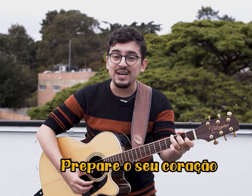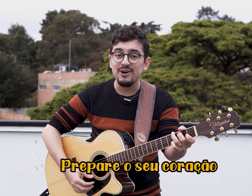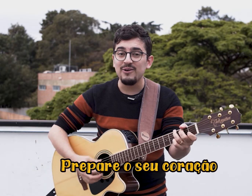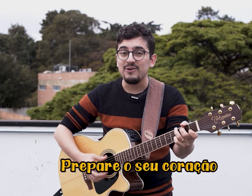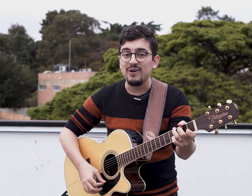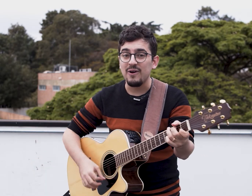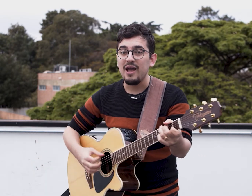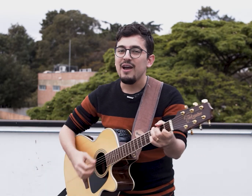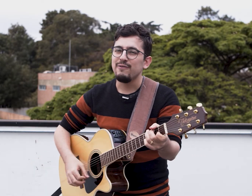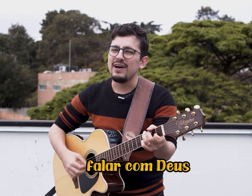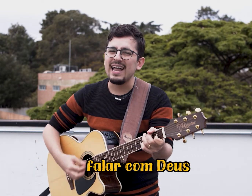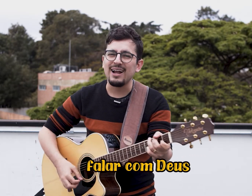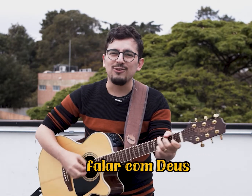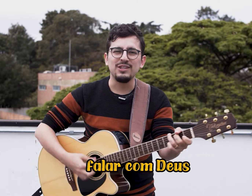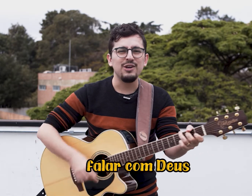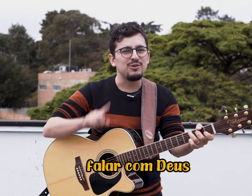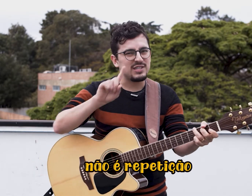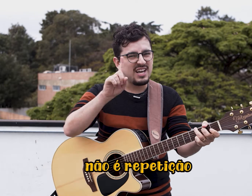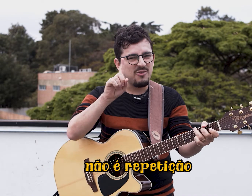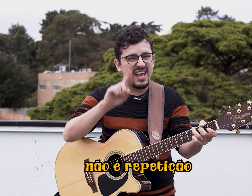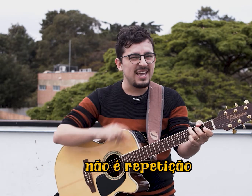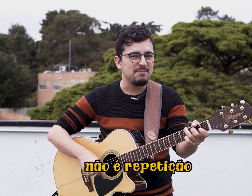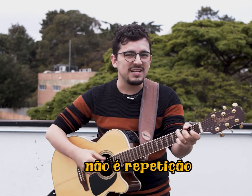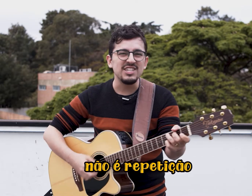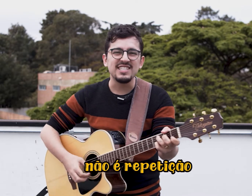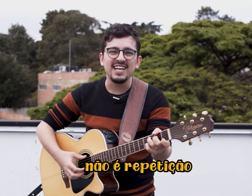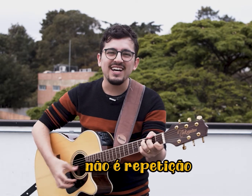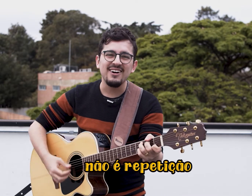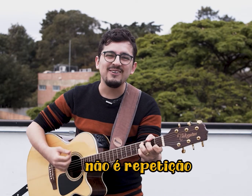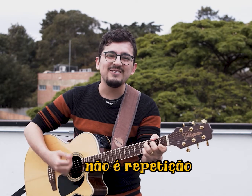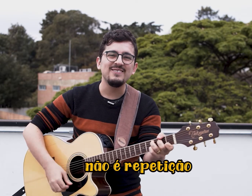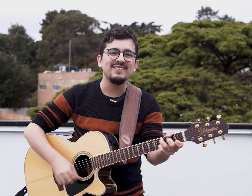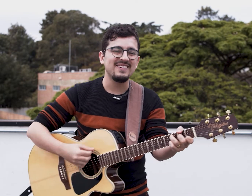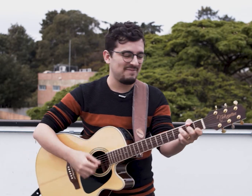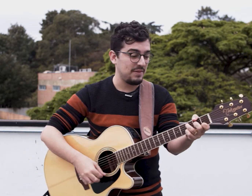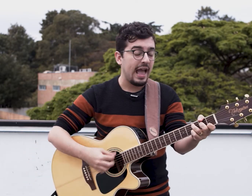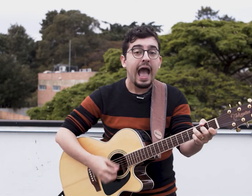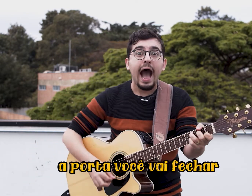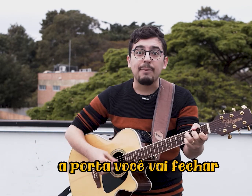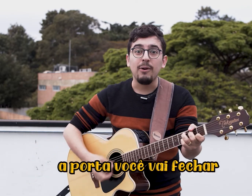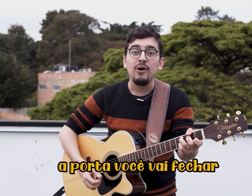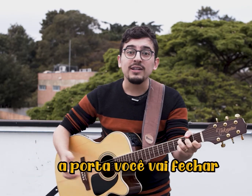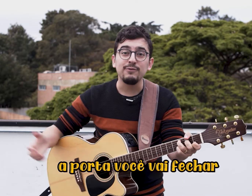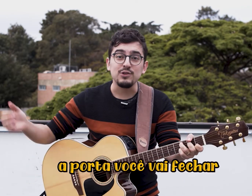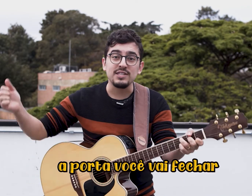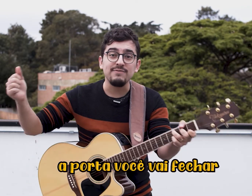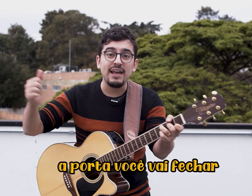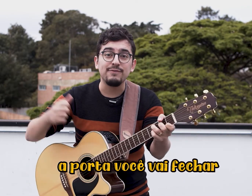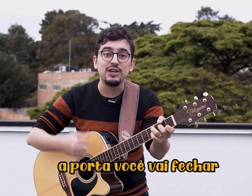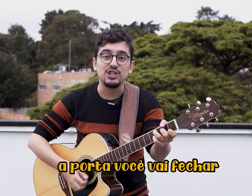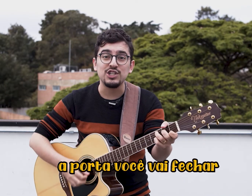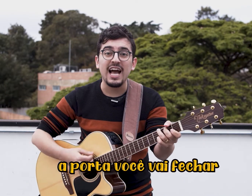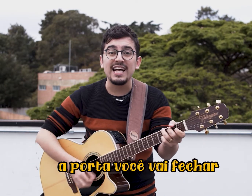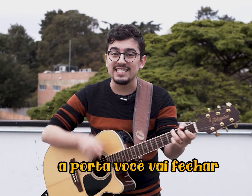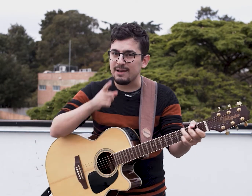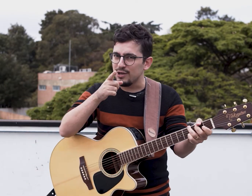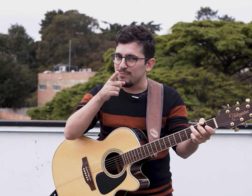coração. Falar com Deus não é repetição. A porta você vai fechar. Sabe por